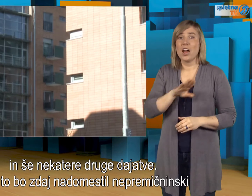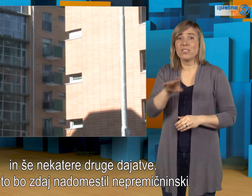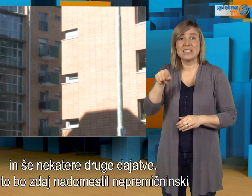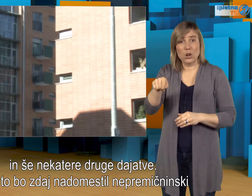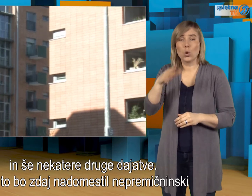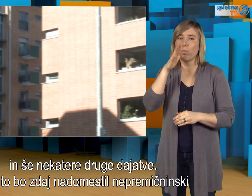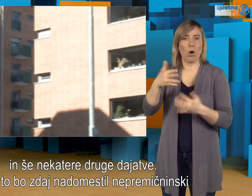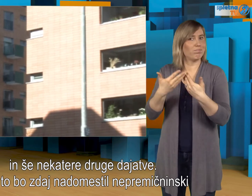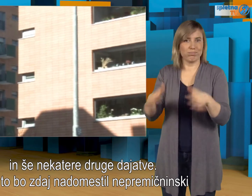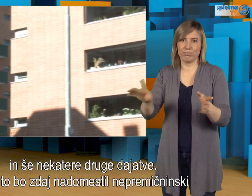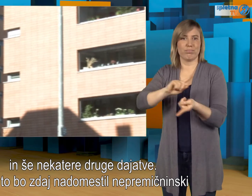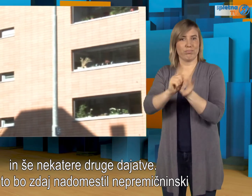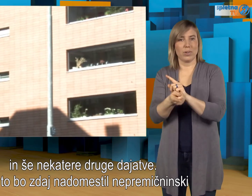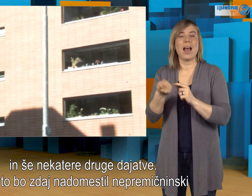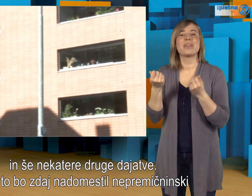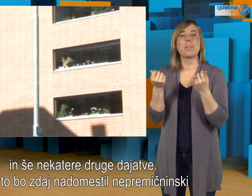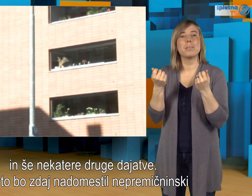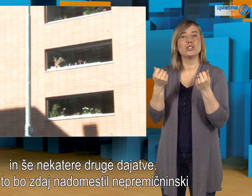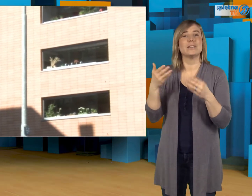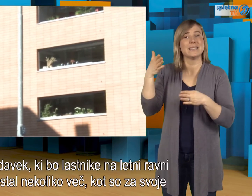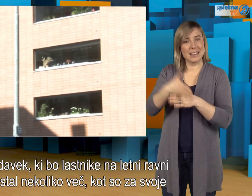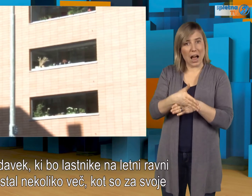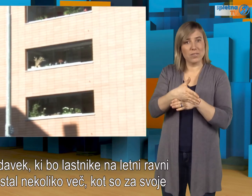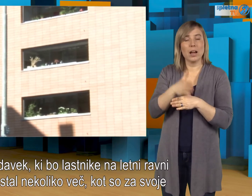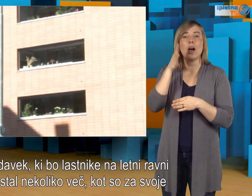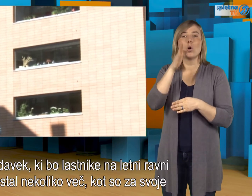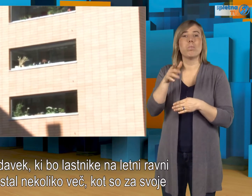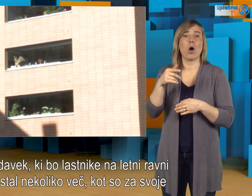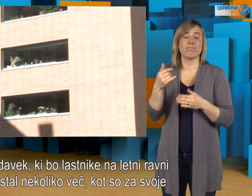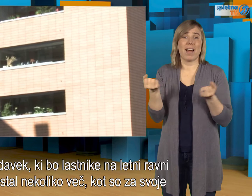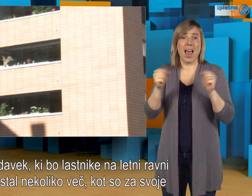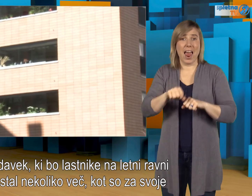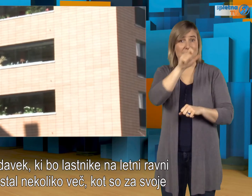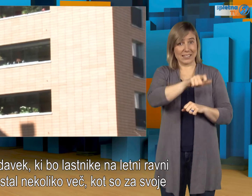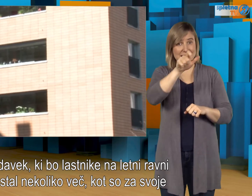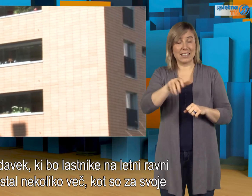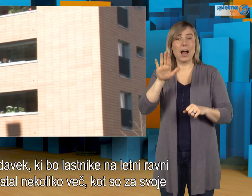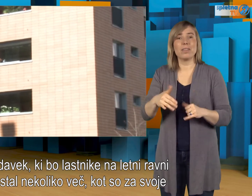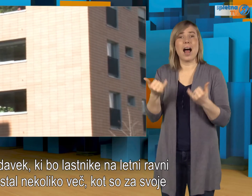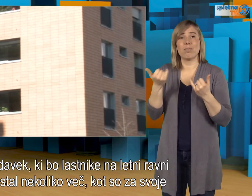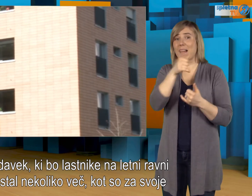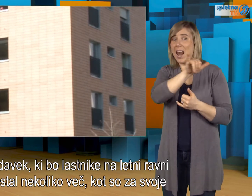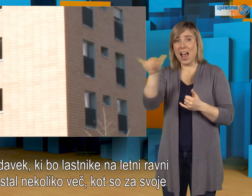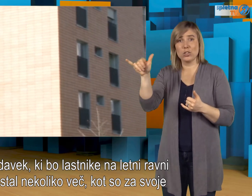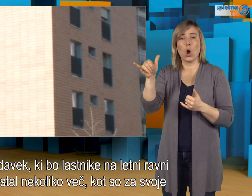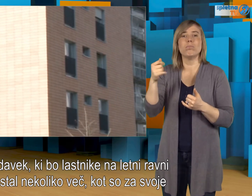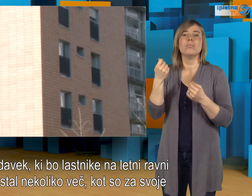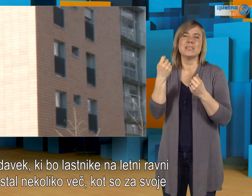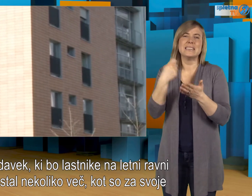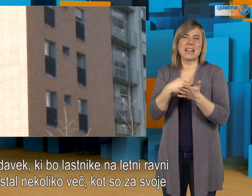Vse to bo zdaj nadomestil nepremičninski davek, ki bo lastnike na letni ravni stal nekoliko več, kot so za svoje